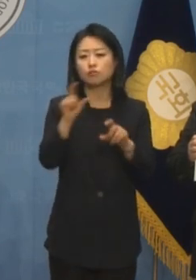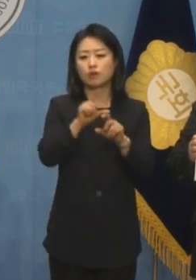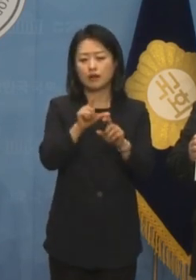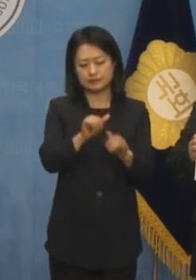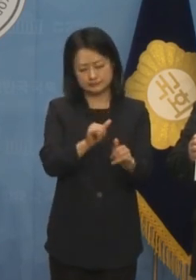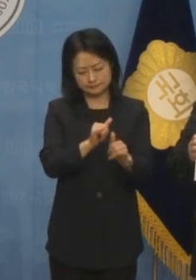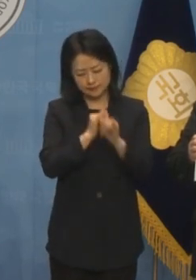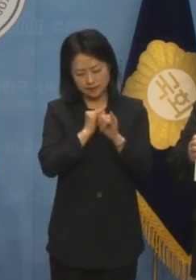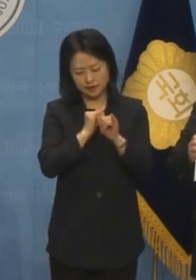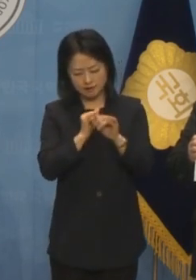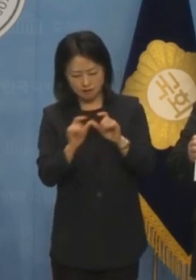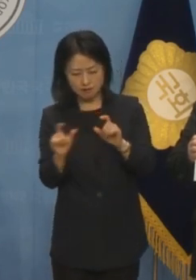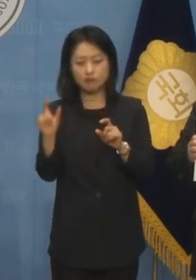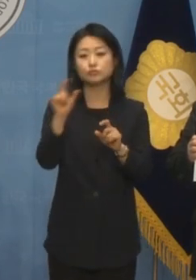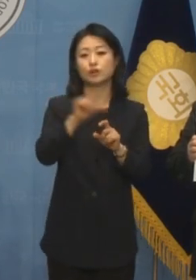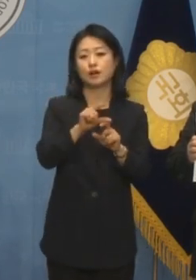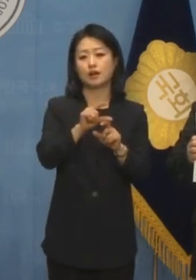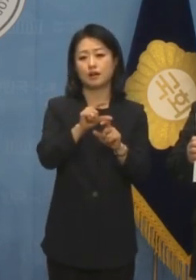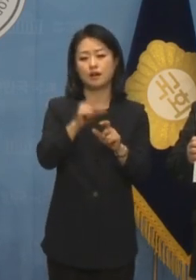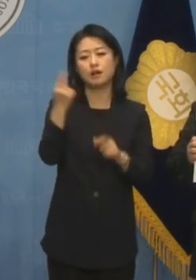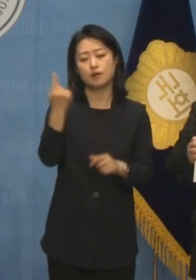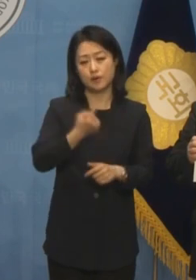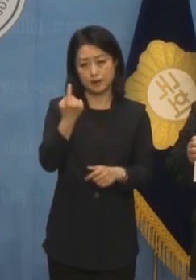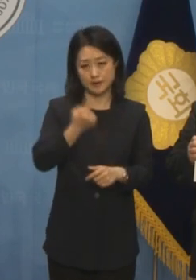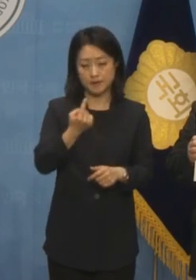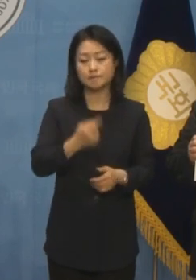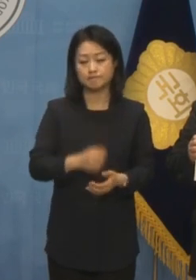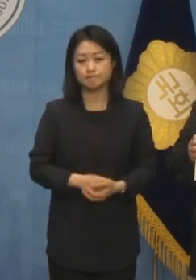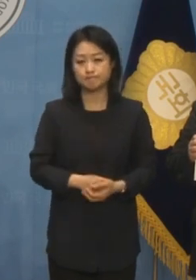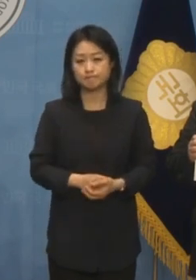자살률 상승으로 이어지게 될 것입니다.